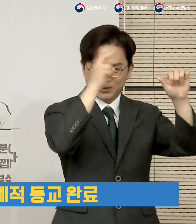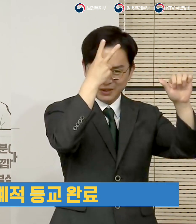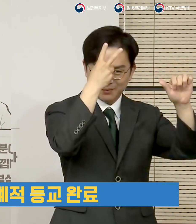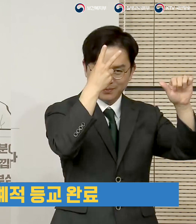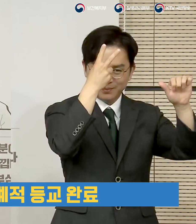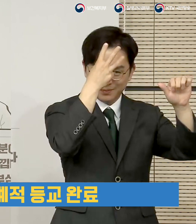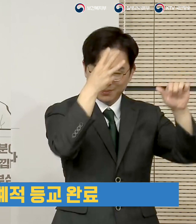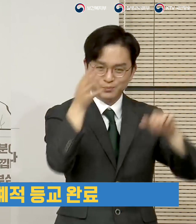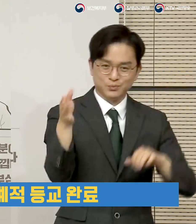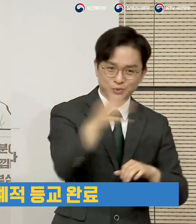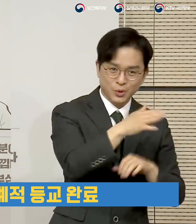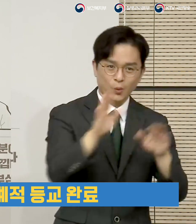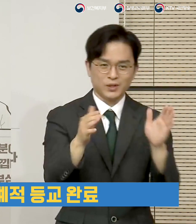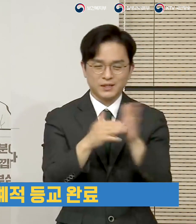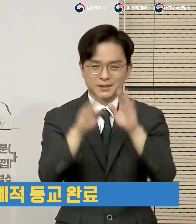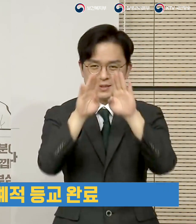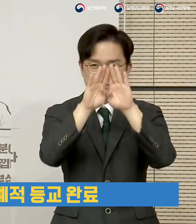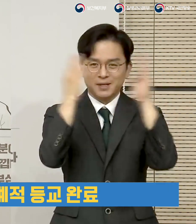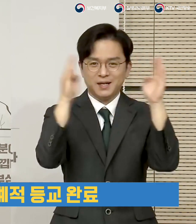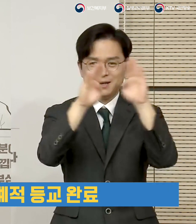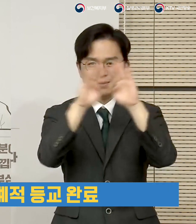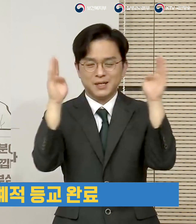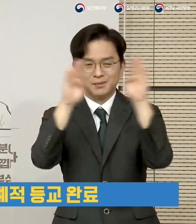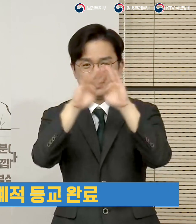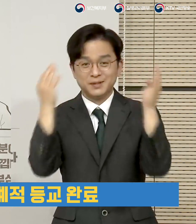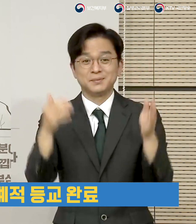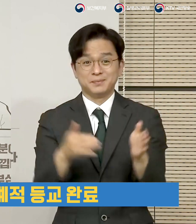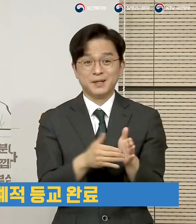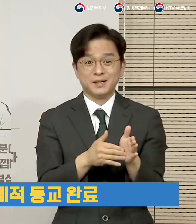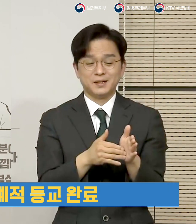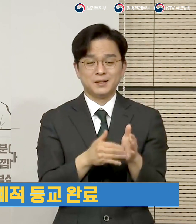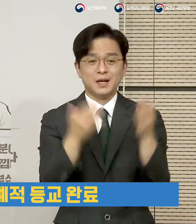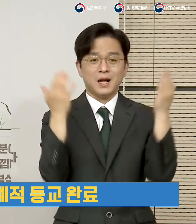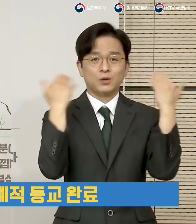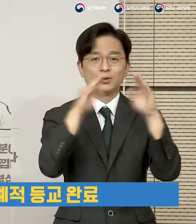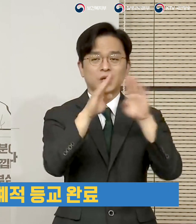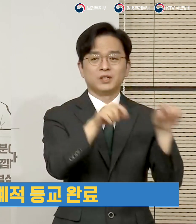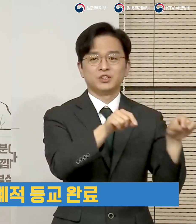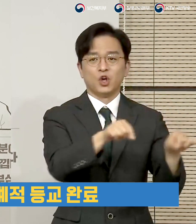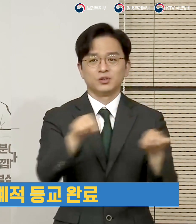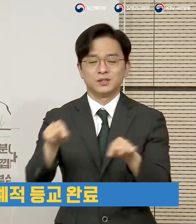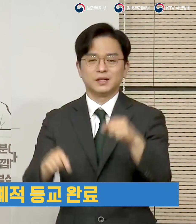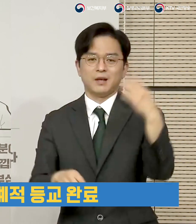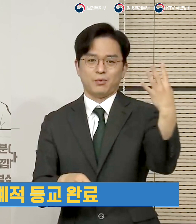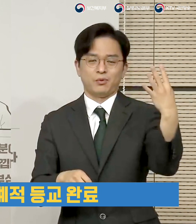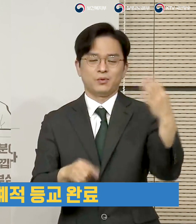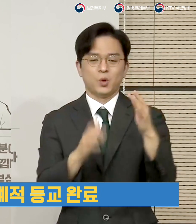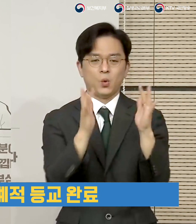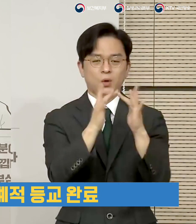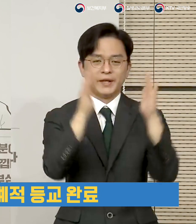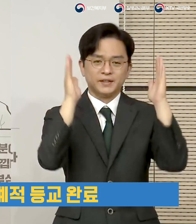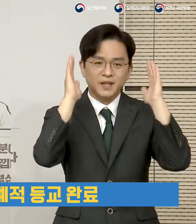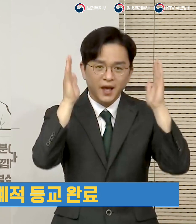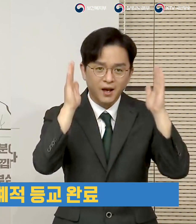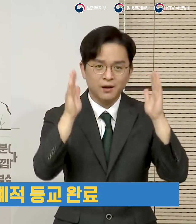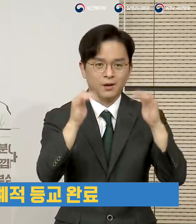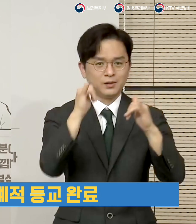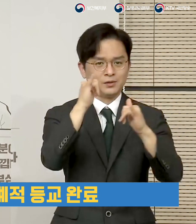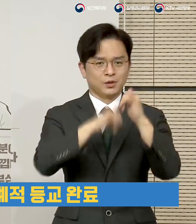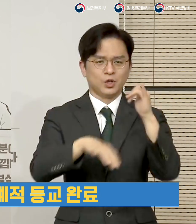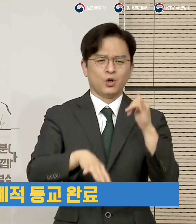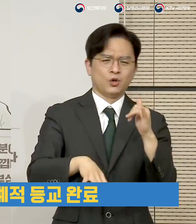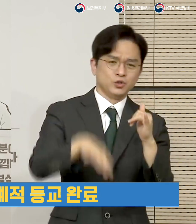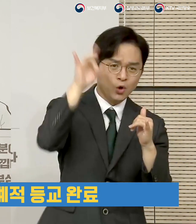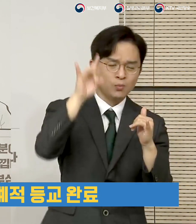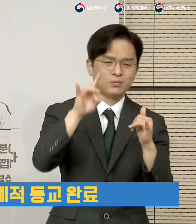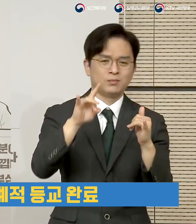단계적 등교가 완료되었습니다. 4번의 개학 연기와 온라인 개학이라는 전례 없는 과정을 겪으며